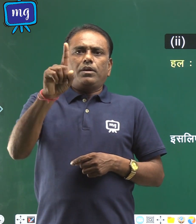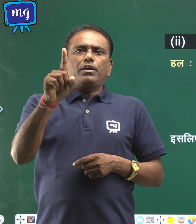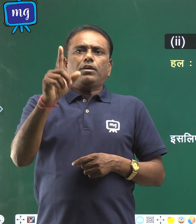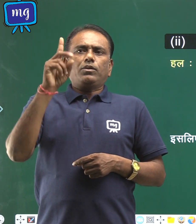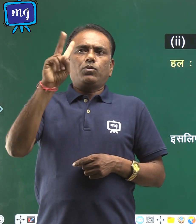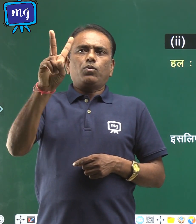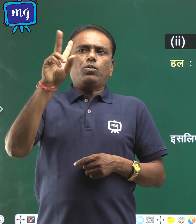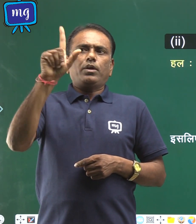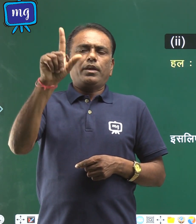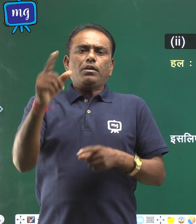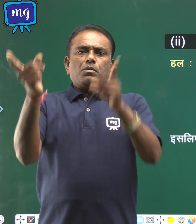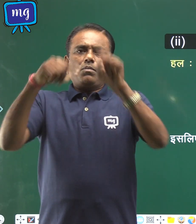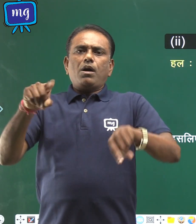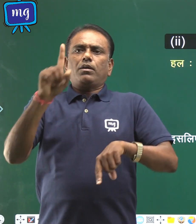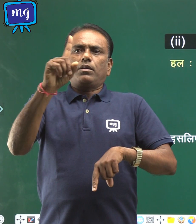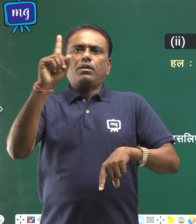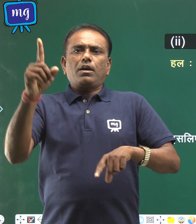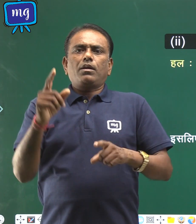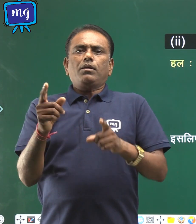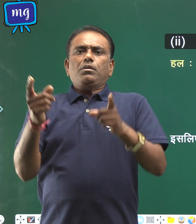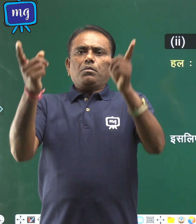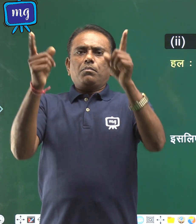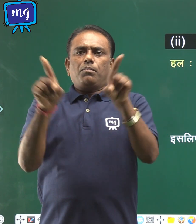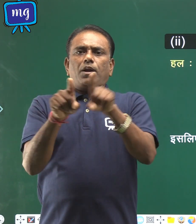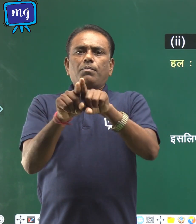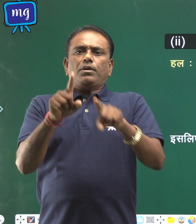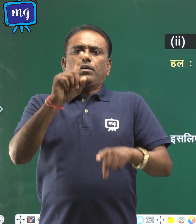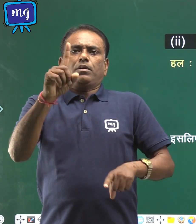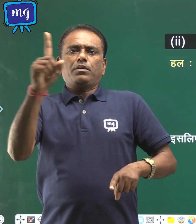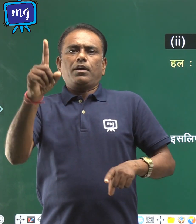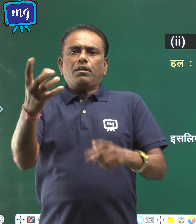121 में भाग 11 के देंगे तो 11 आएगा।